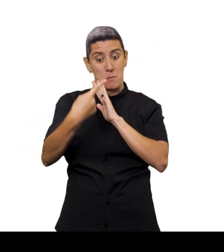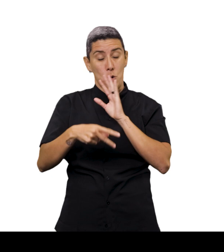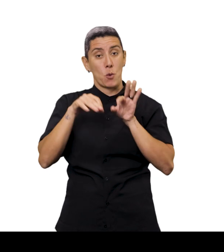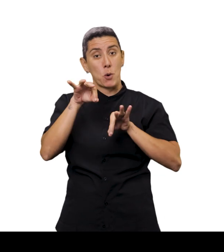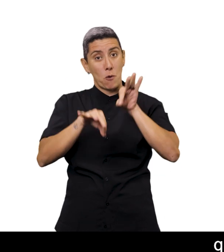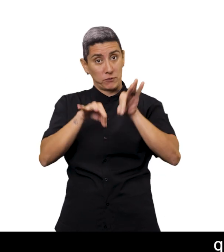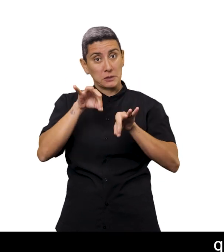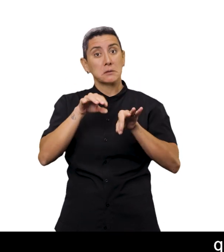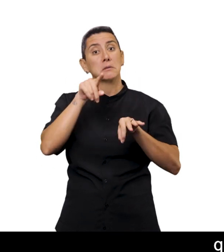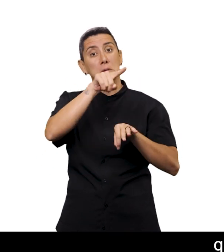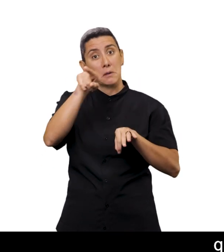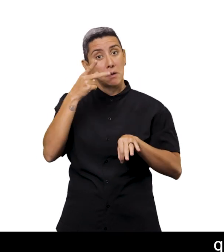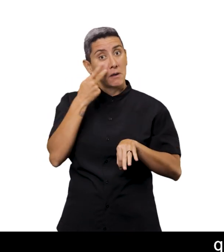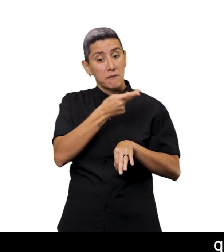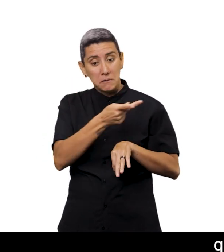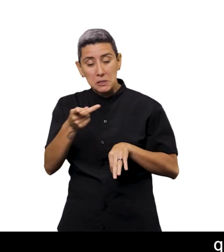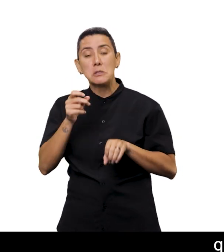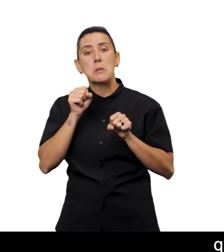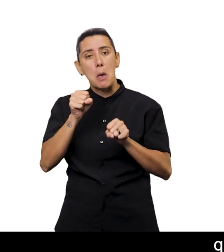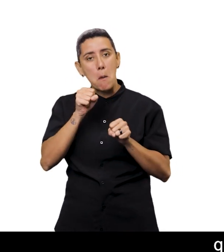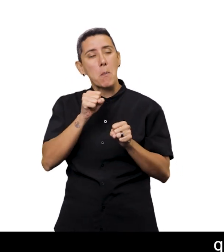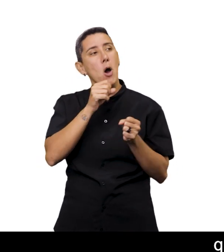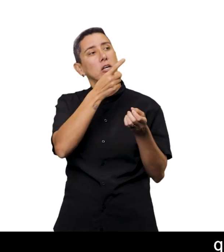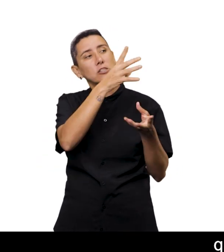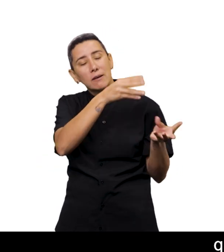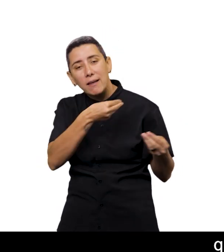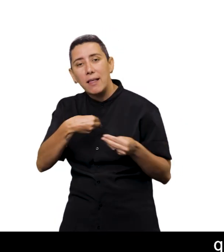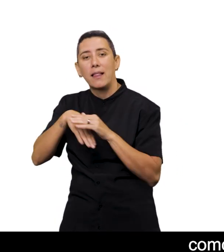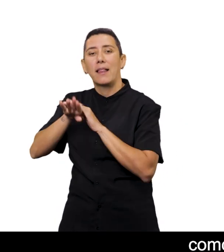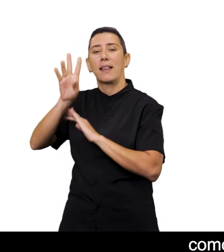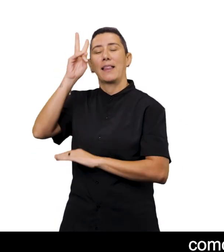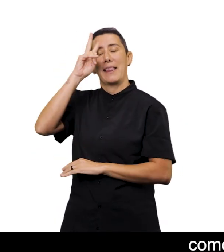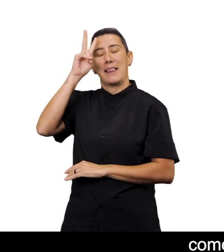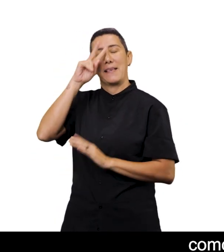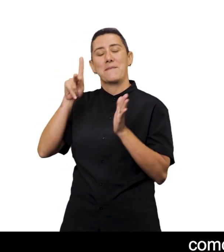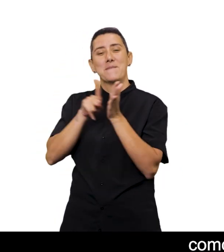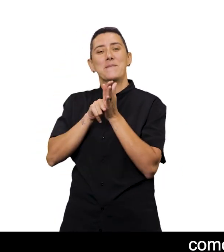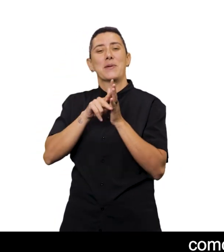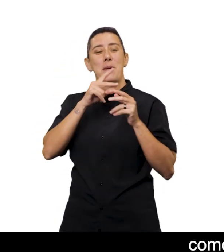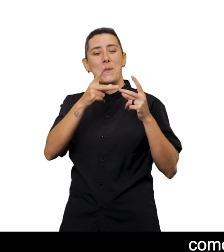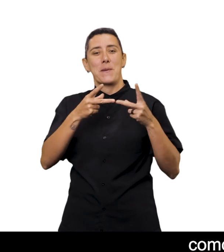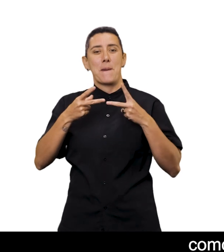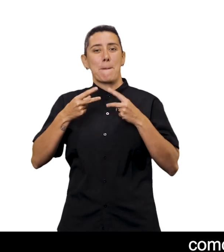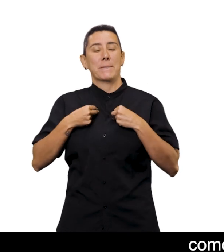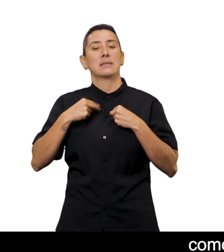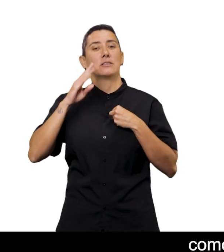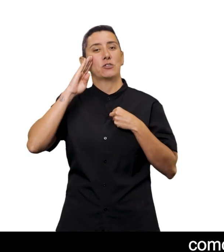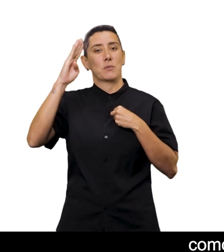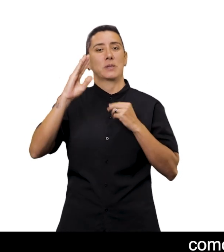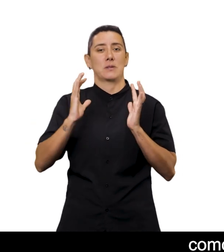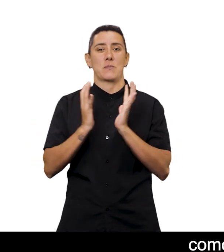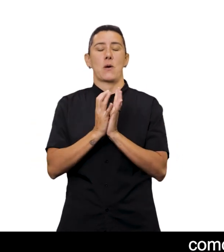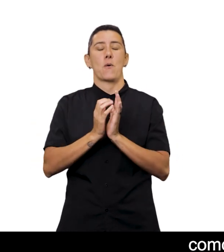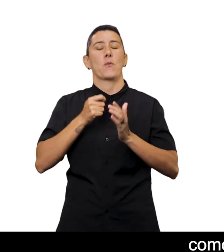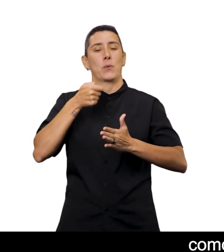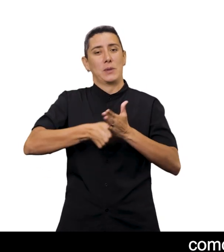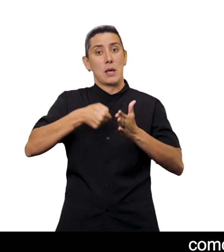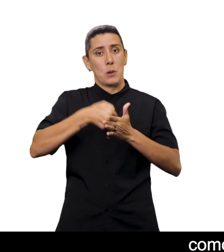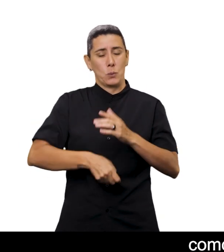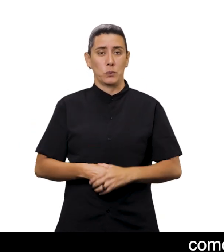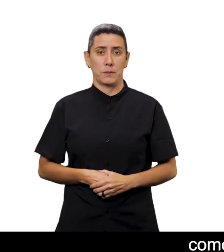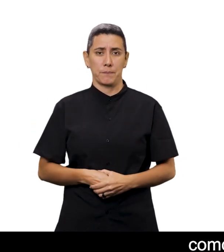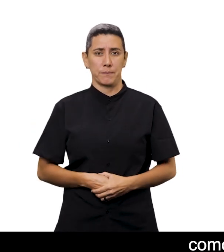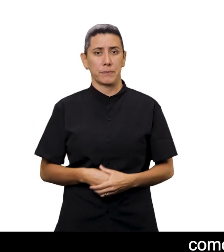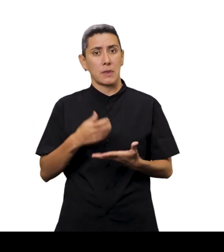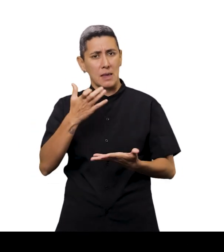nas oficinas, que podem ser levadas pelos visitantes como um presente e lembrete da potência das